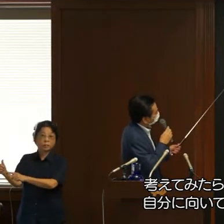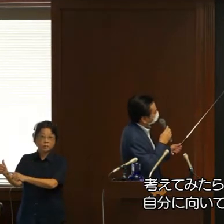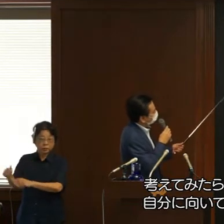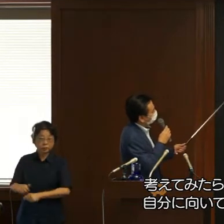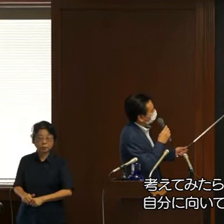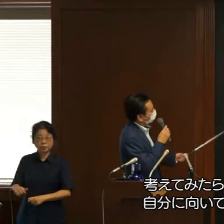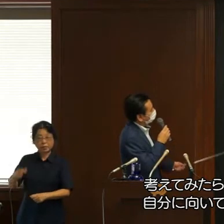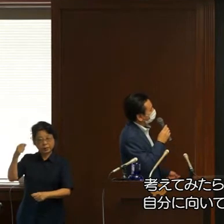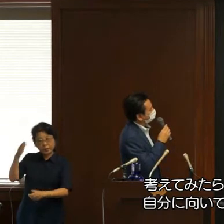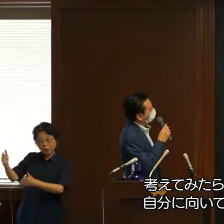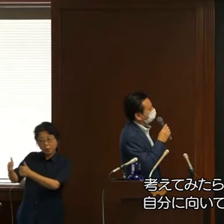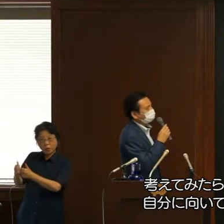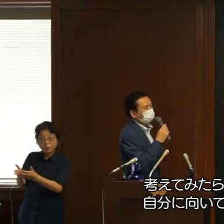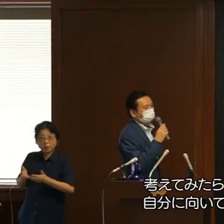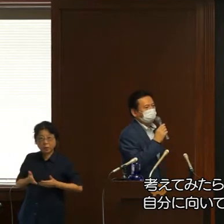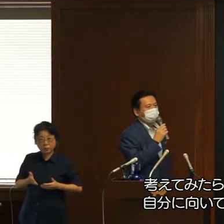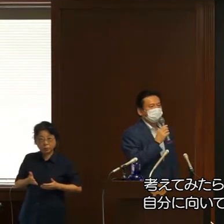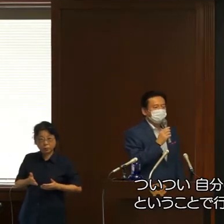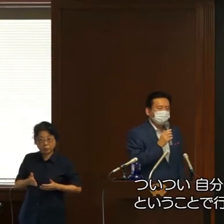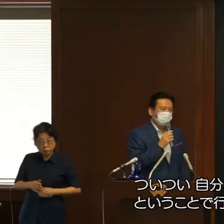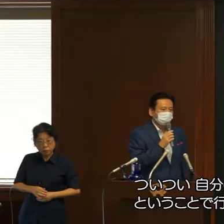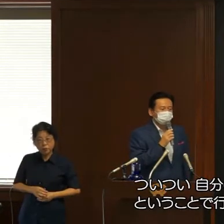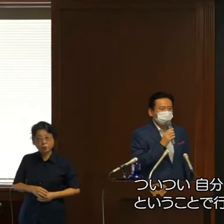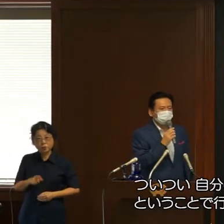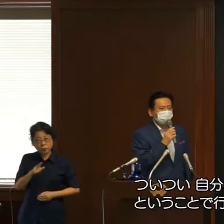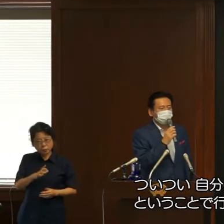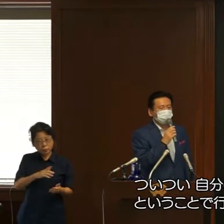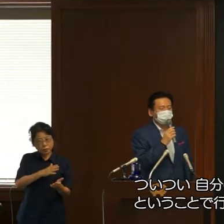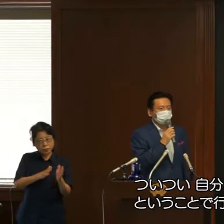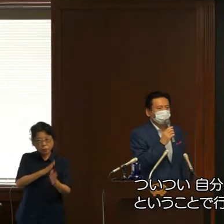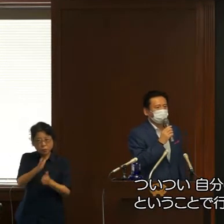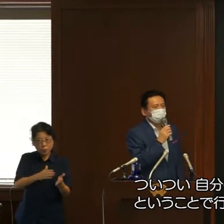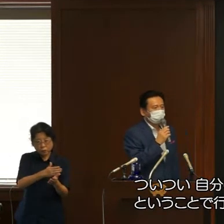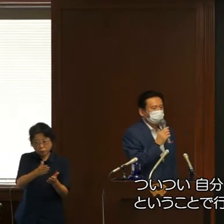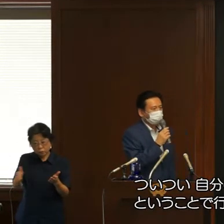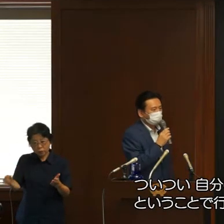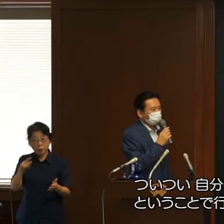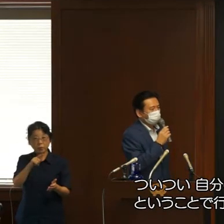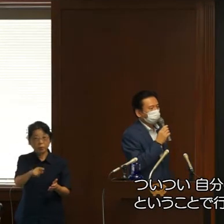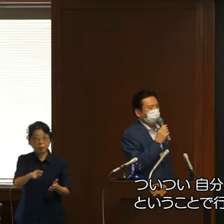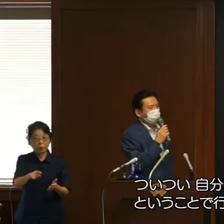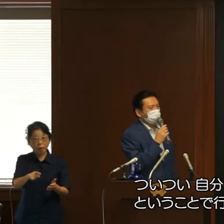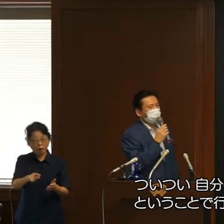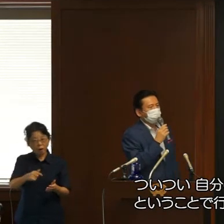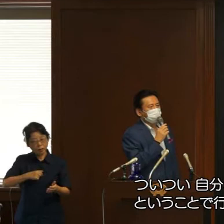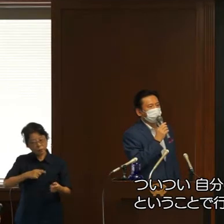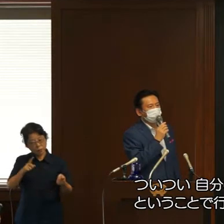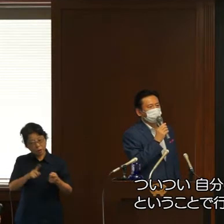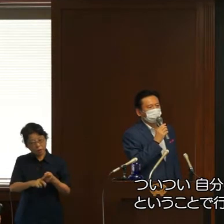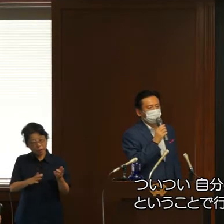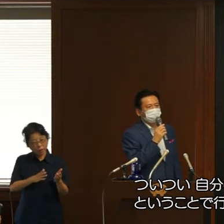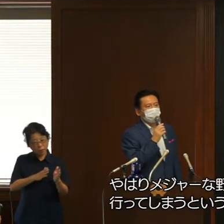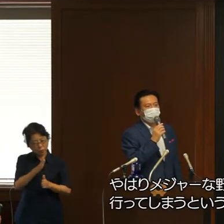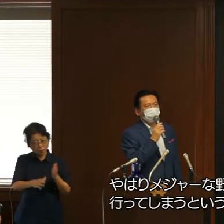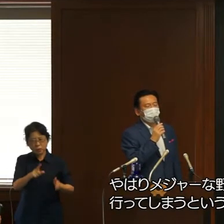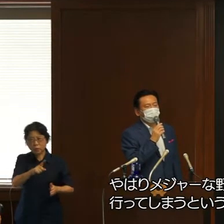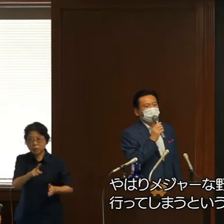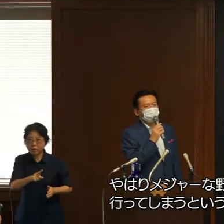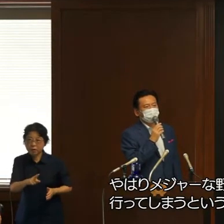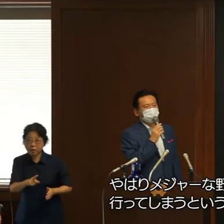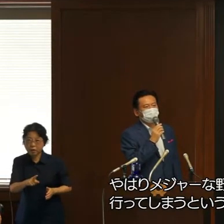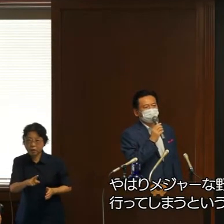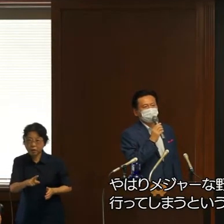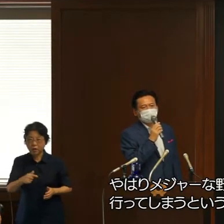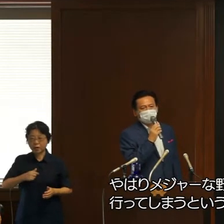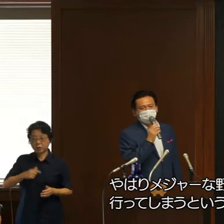考えてみたらどういうスポーツが自分に向いているのかな、ついついこう自分の親がやっていたからということで、行ったりとか、やはりメ